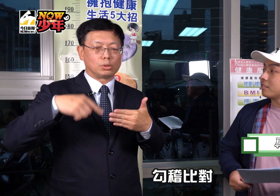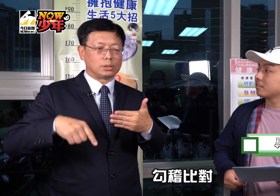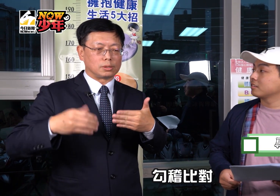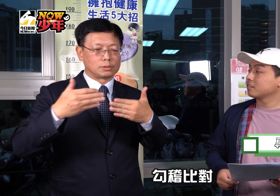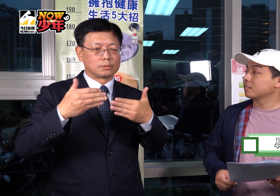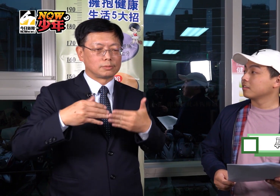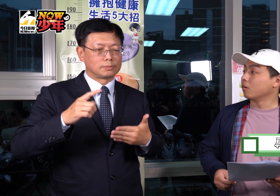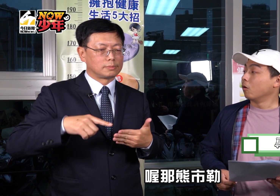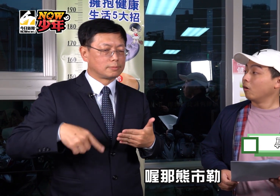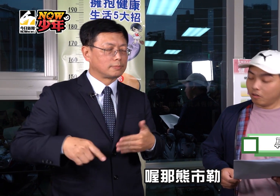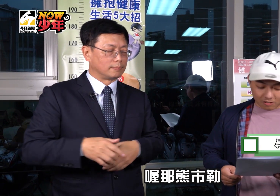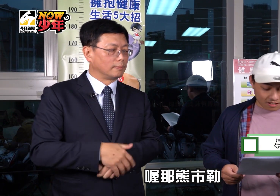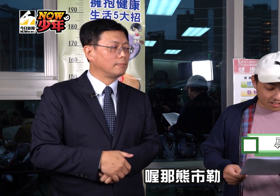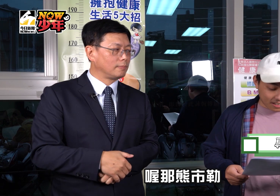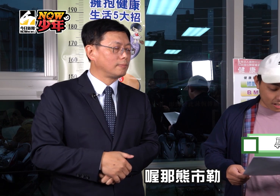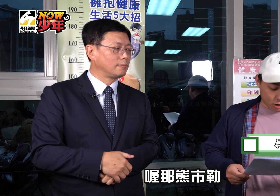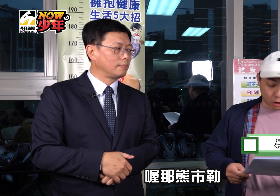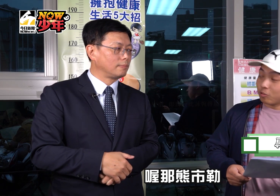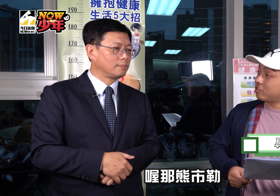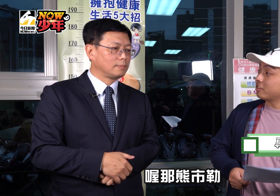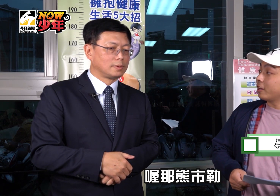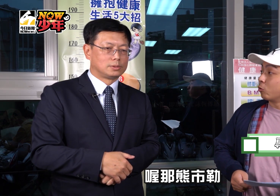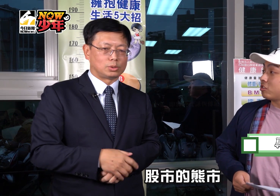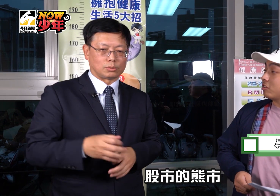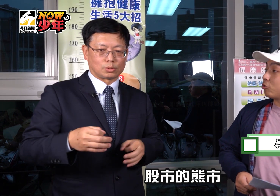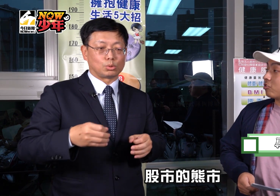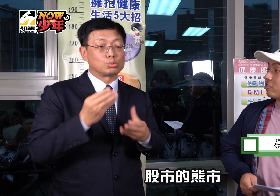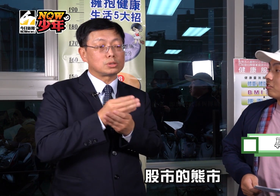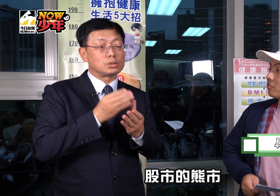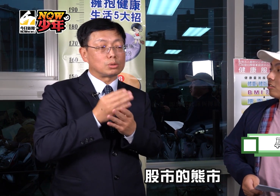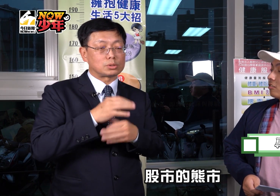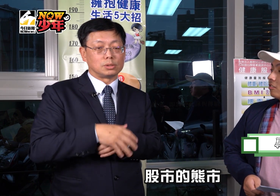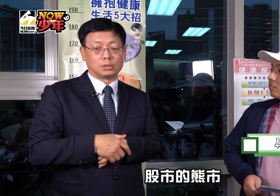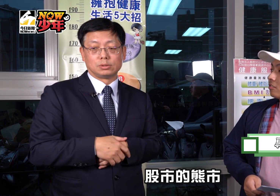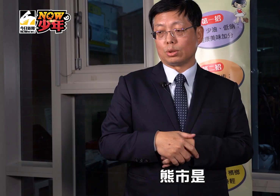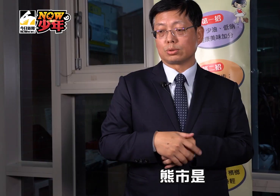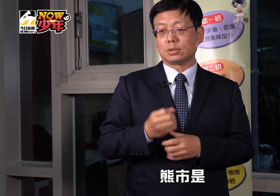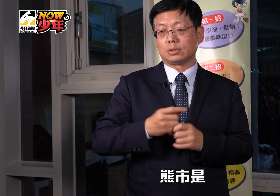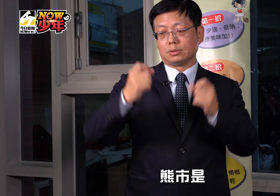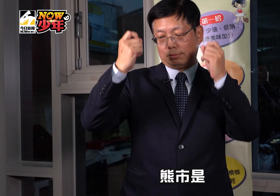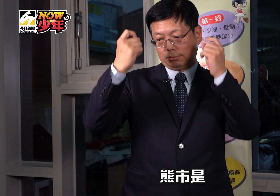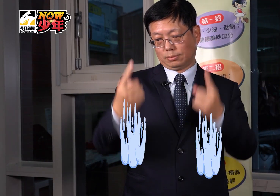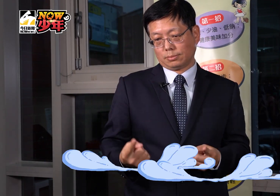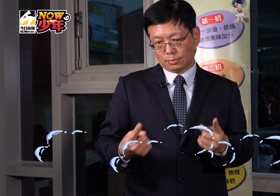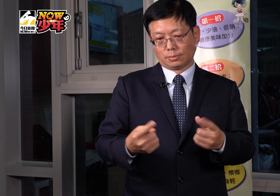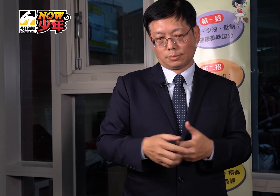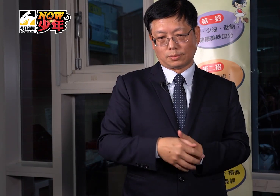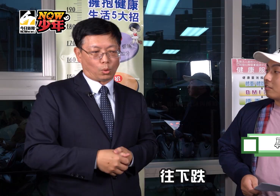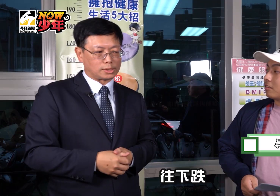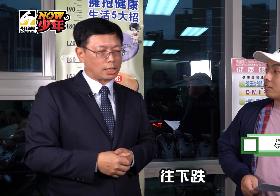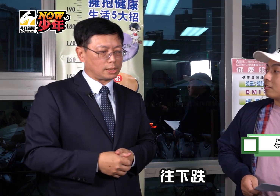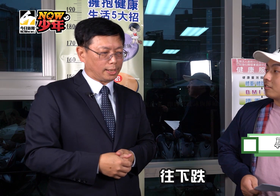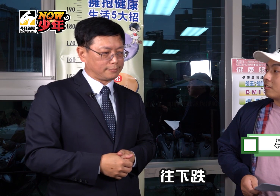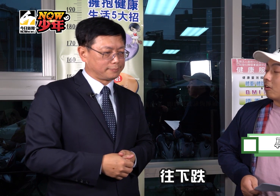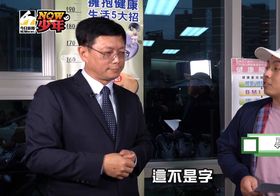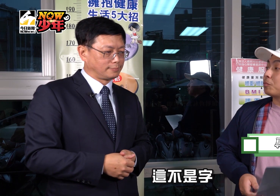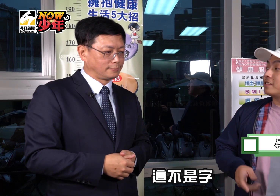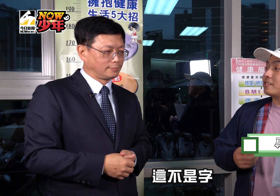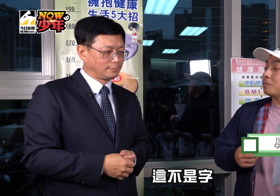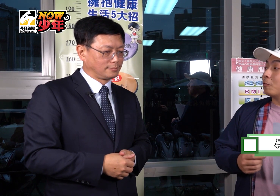对。 那熊市嘞？股市的熊市。 股市的熊市，熊市是往下跌。 这不是字，这我